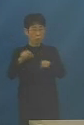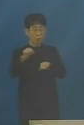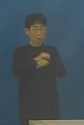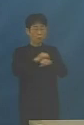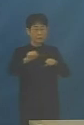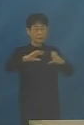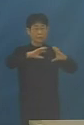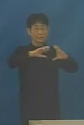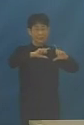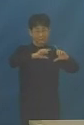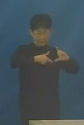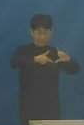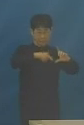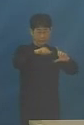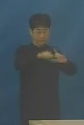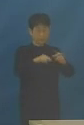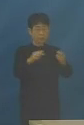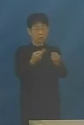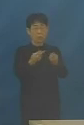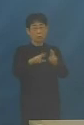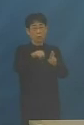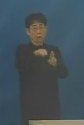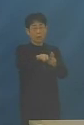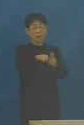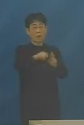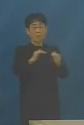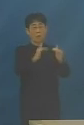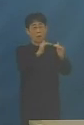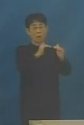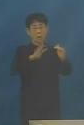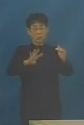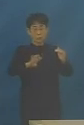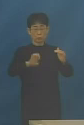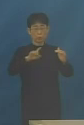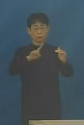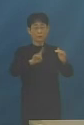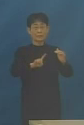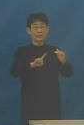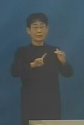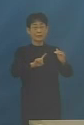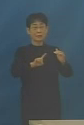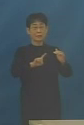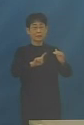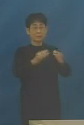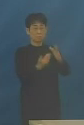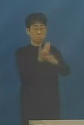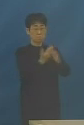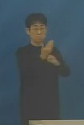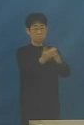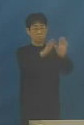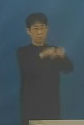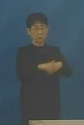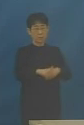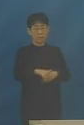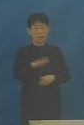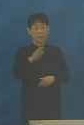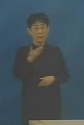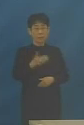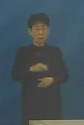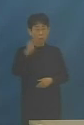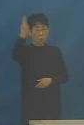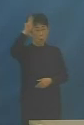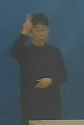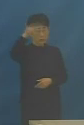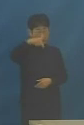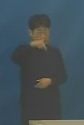伸ばしたわけでございます41議席と飛躍をしたわけでありますが大阪府